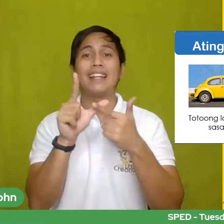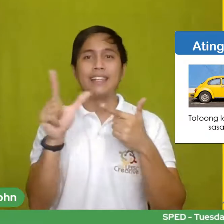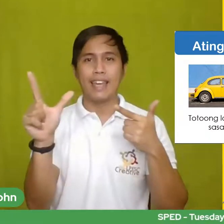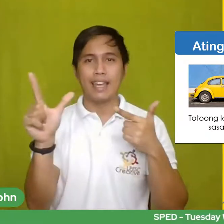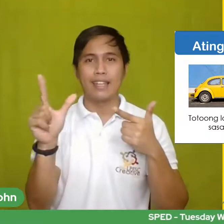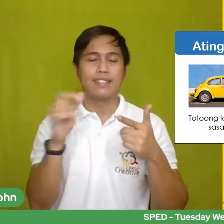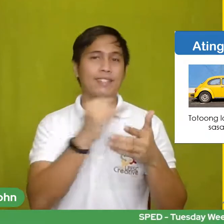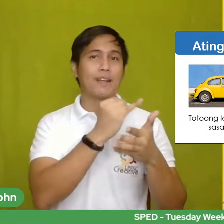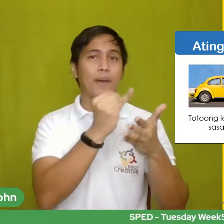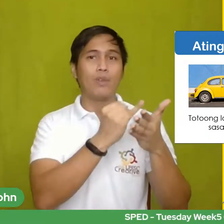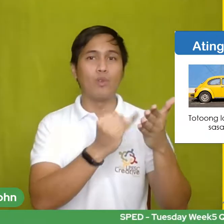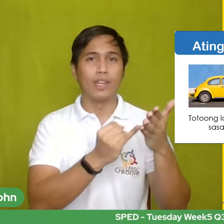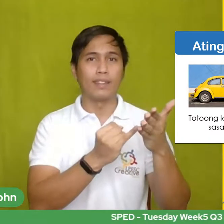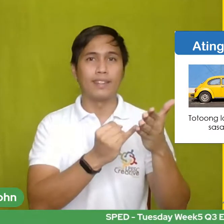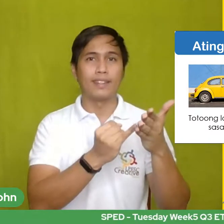linya sa pagguhit.